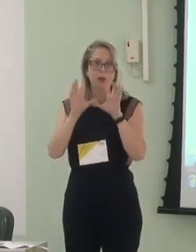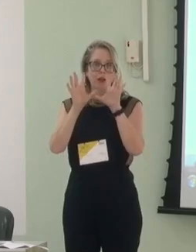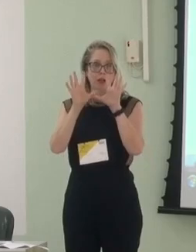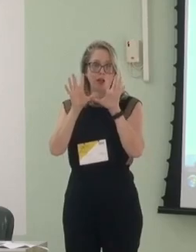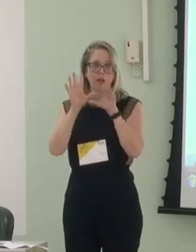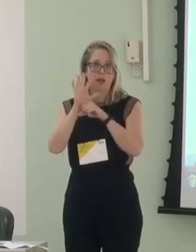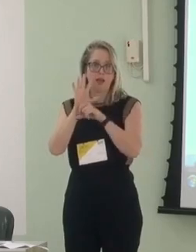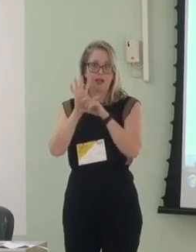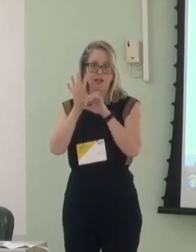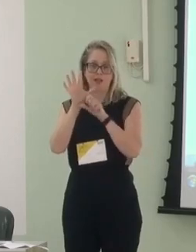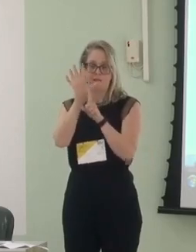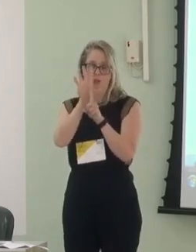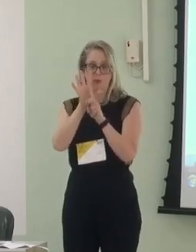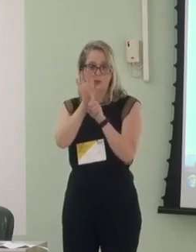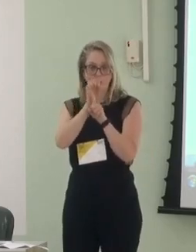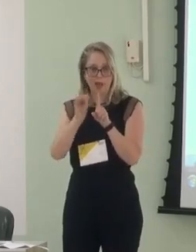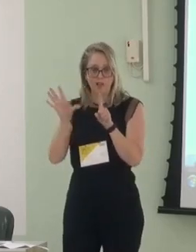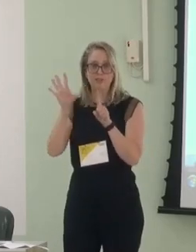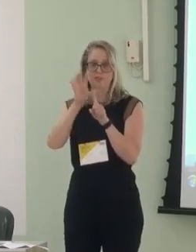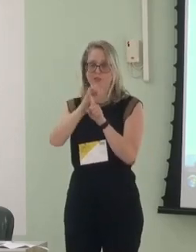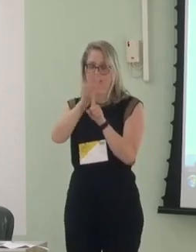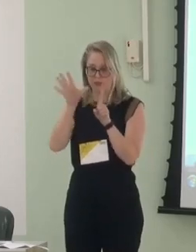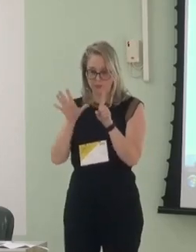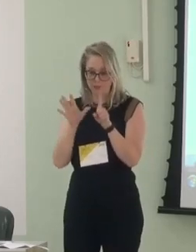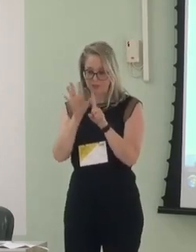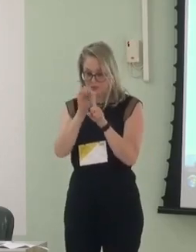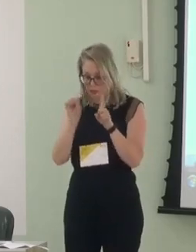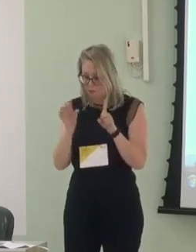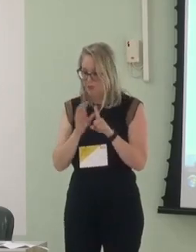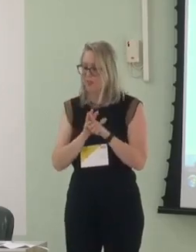Ele tem mestrado em Linguística